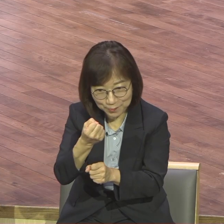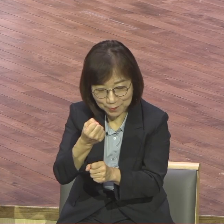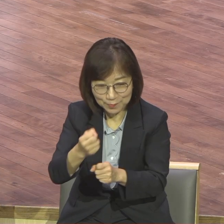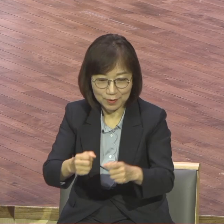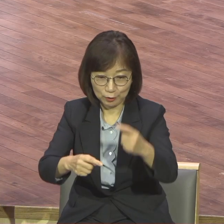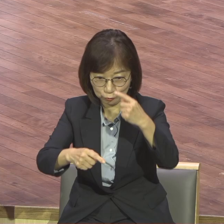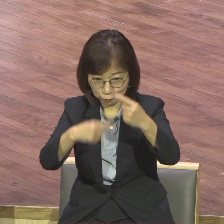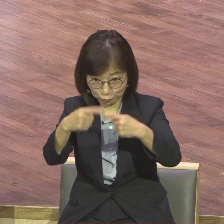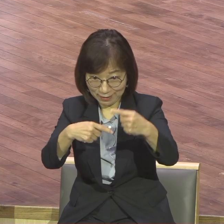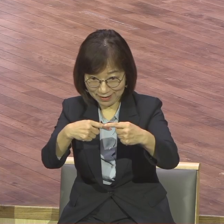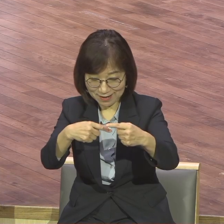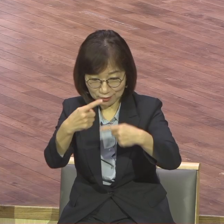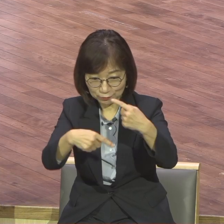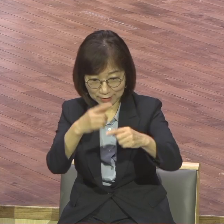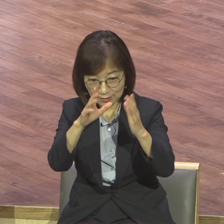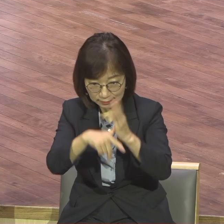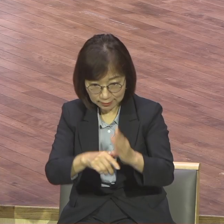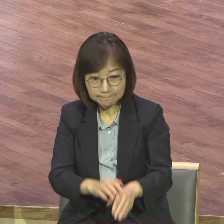영적 공감. 같이.